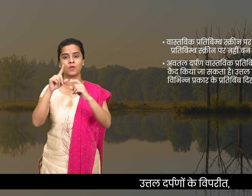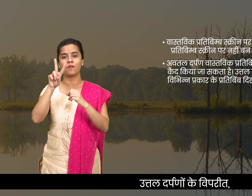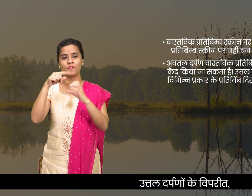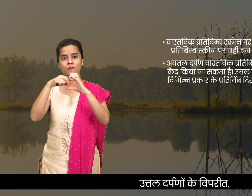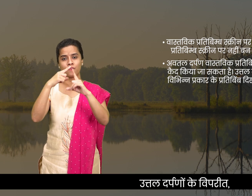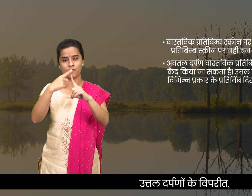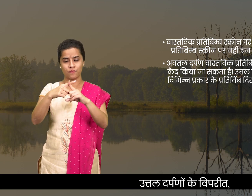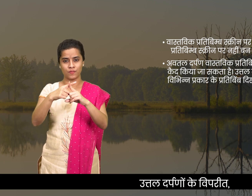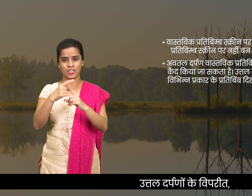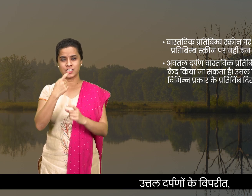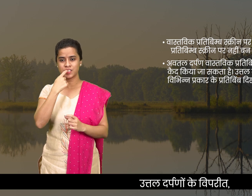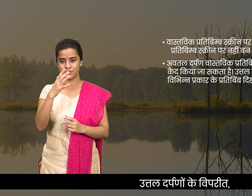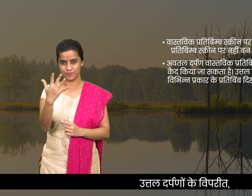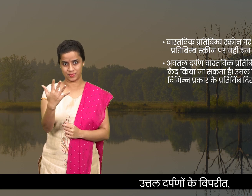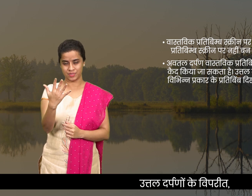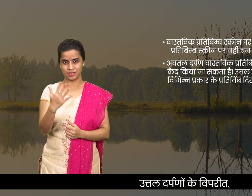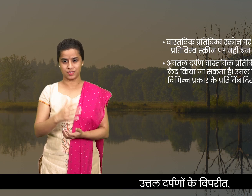उत्तल दर्पणों के विपरीत